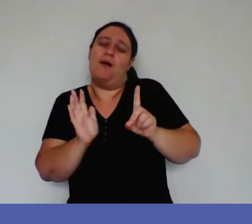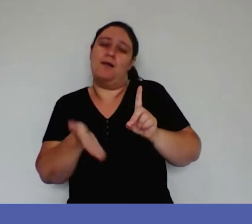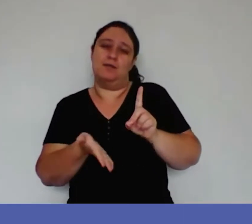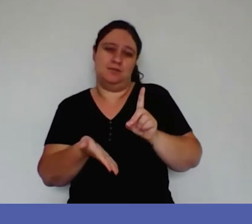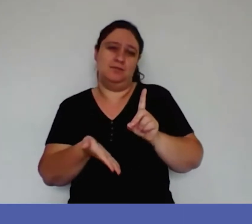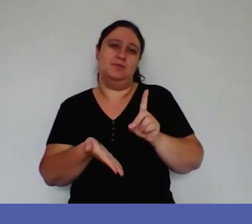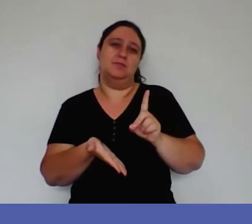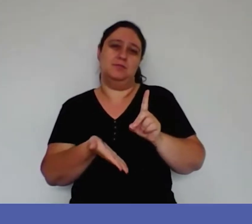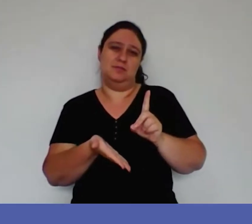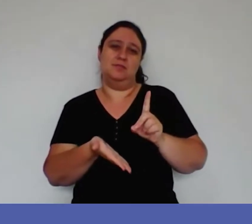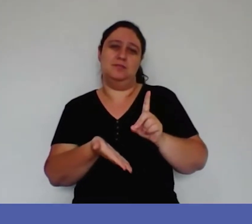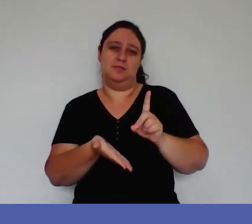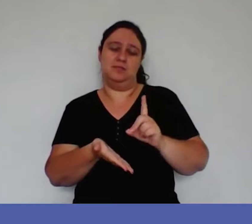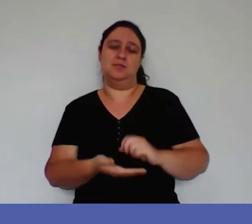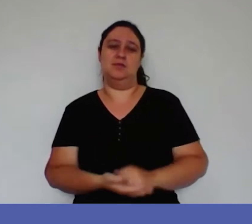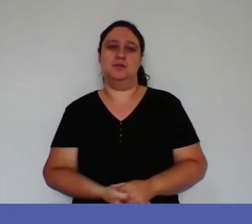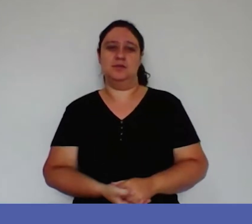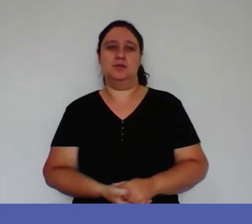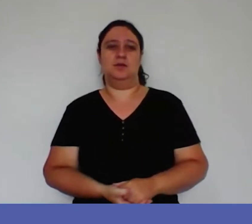Desde